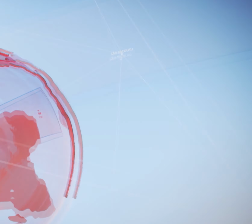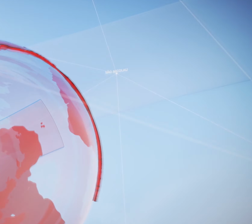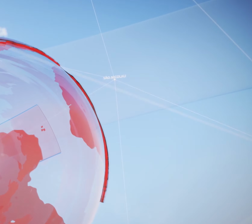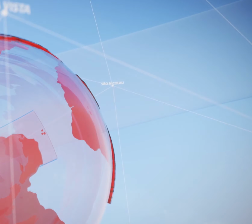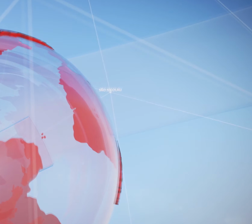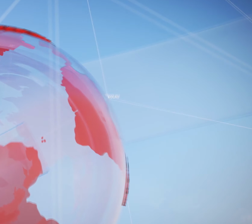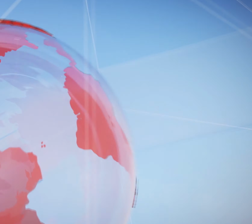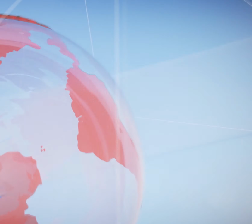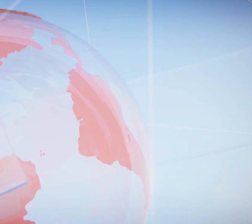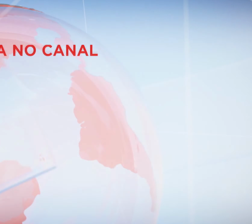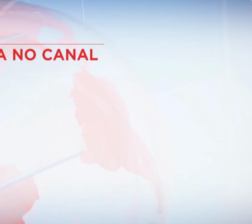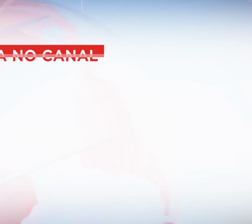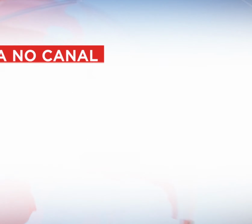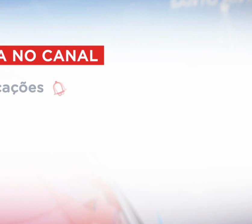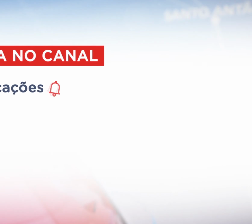o